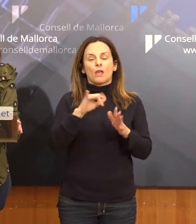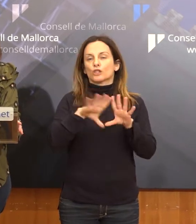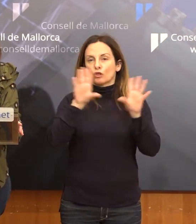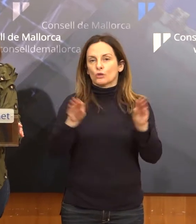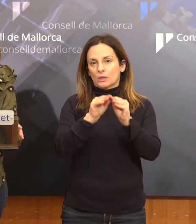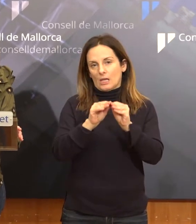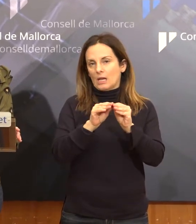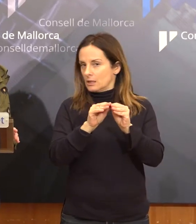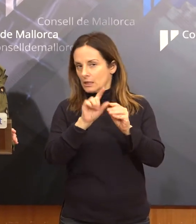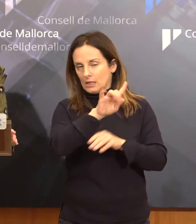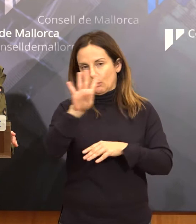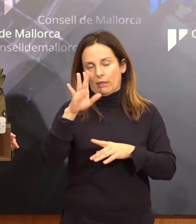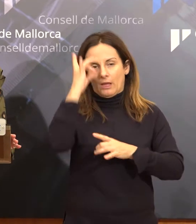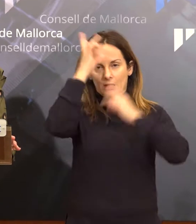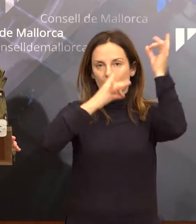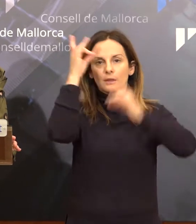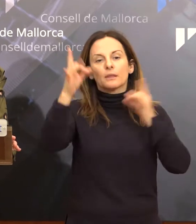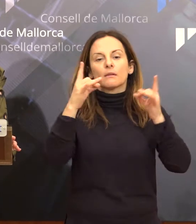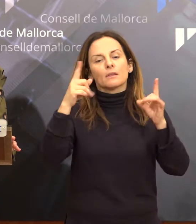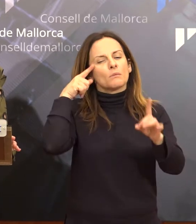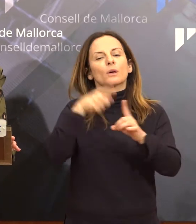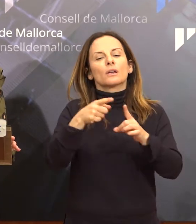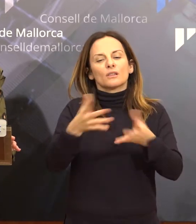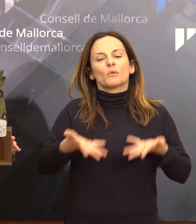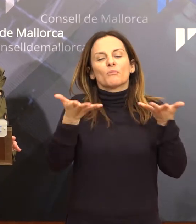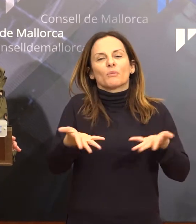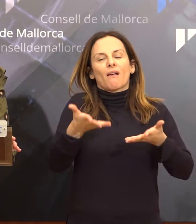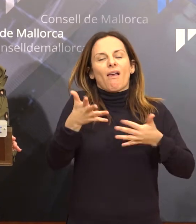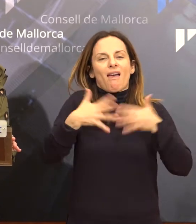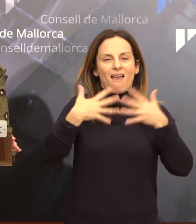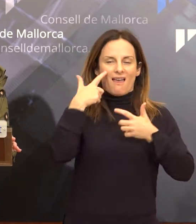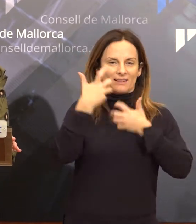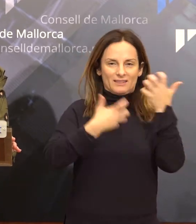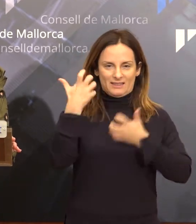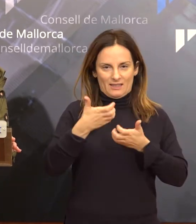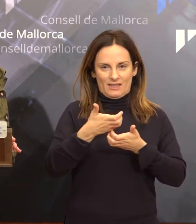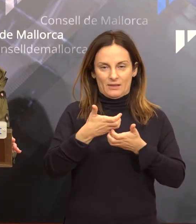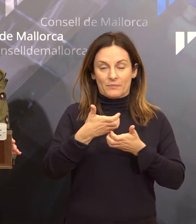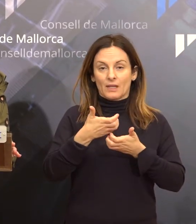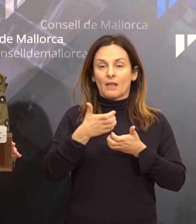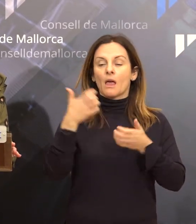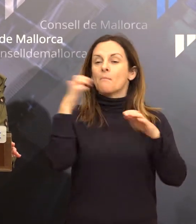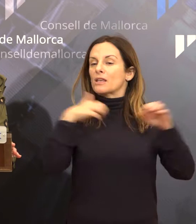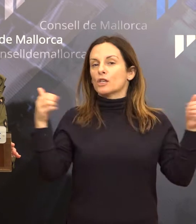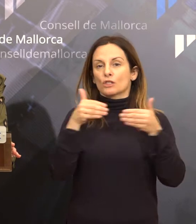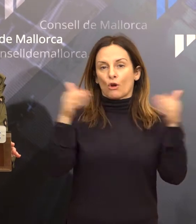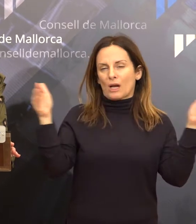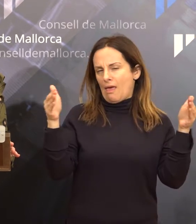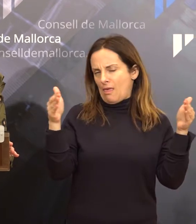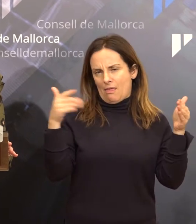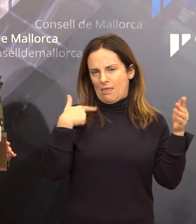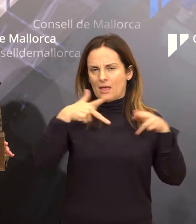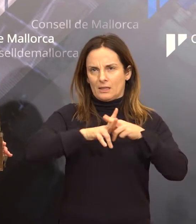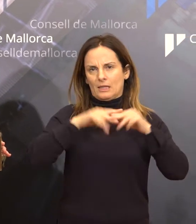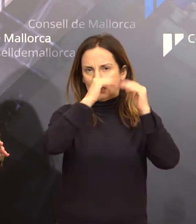de autores actividades que aproximar a la artesanía de los mallorquines la mayoría consisten en partos lugar de los talleres de los